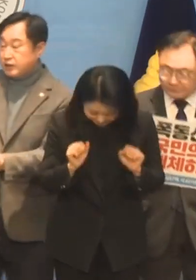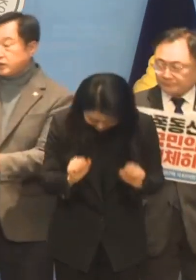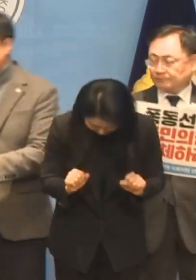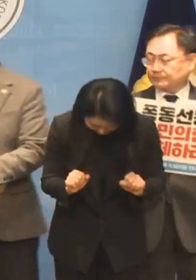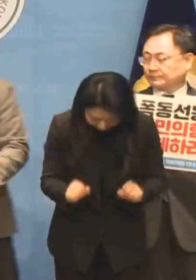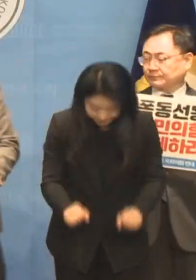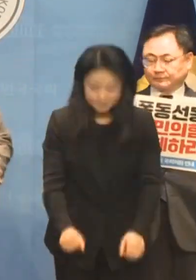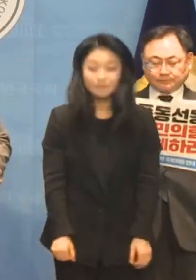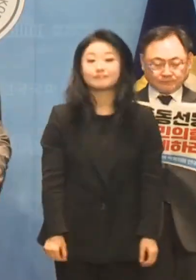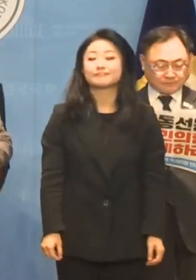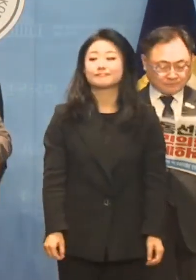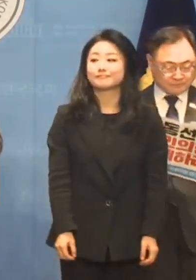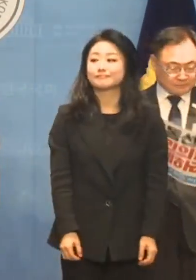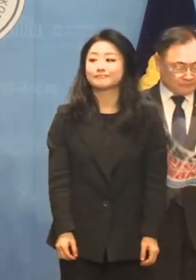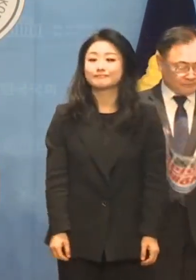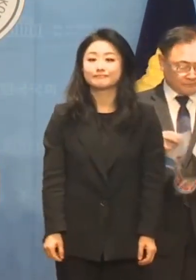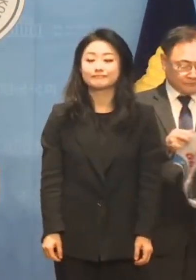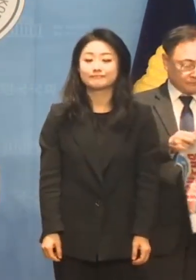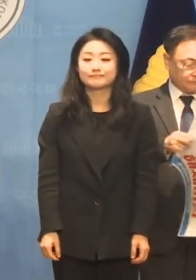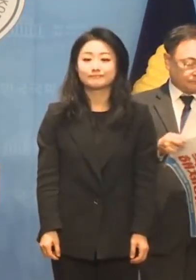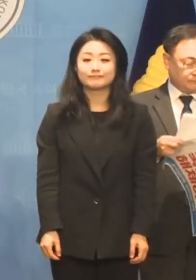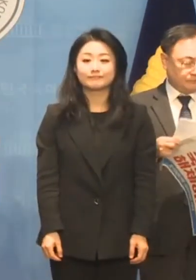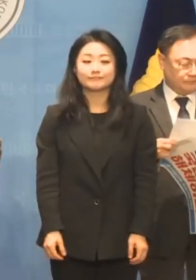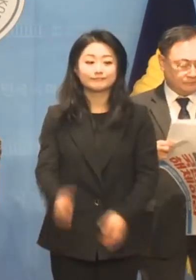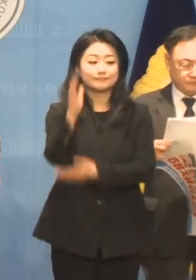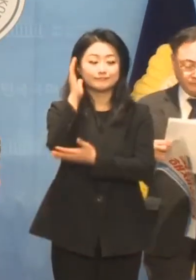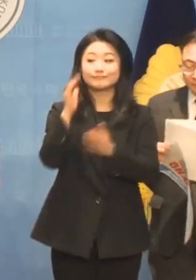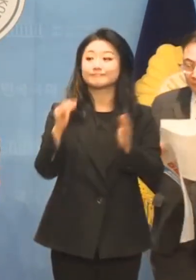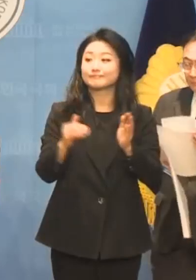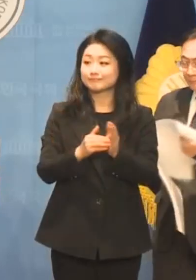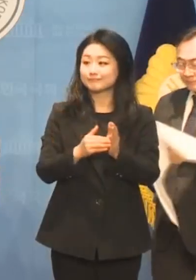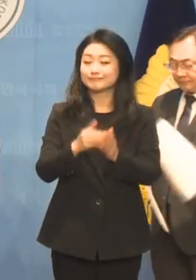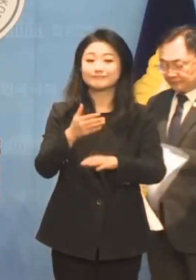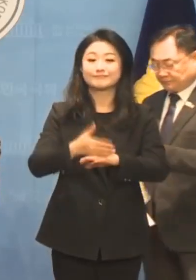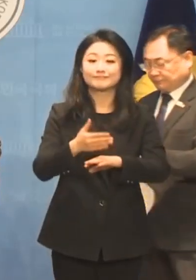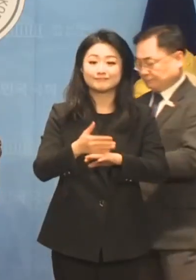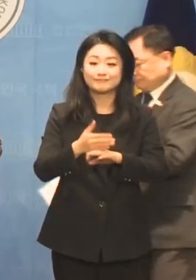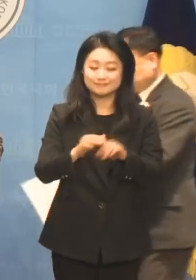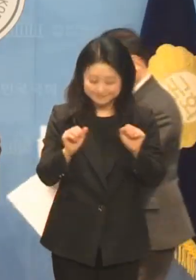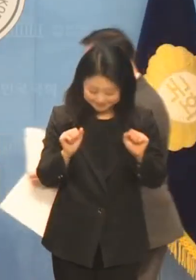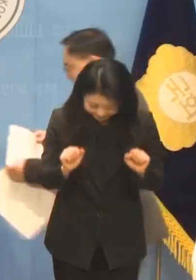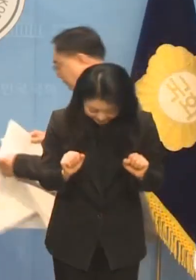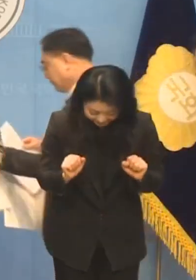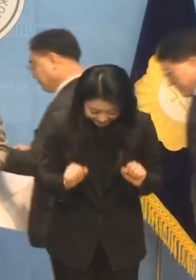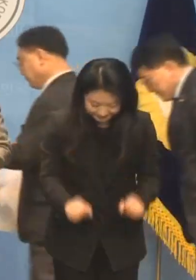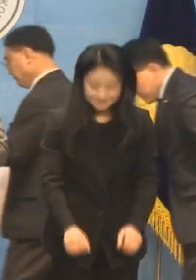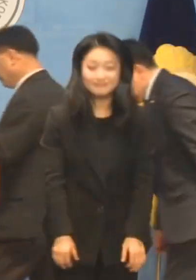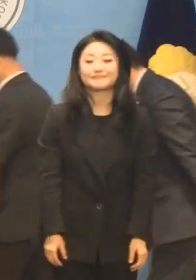예, 고맙습니다. 이로써 기자회견 마치겠습니다. 예, 감사합니다.